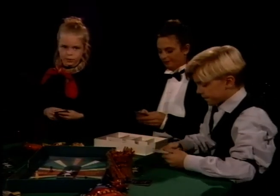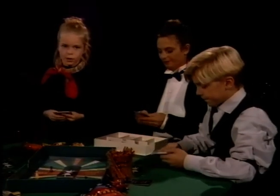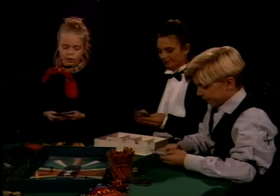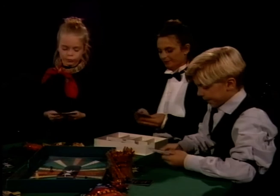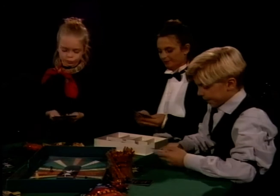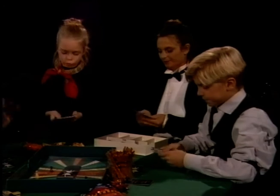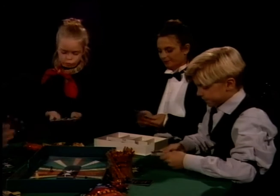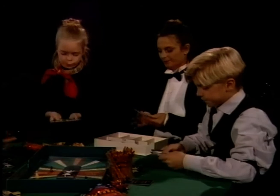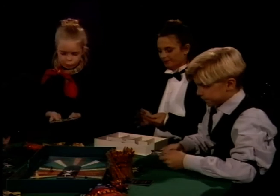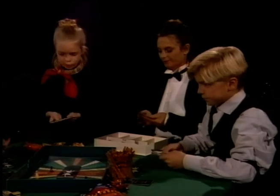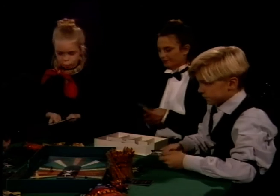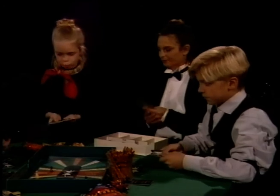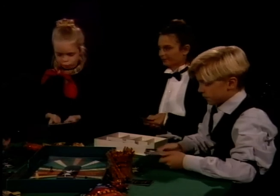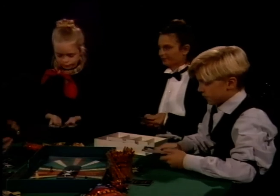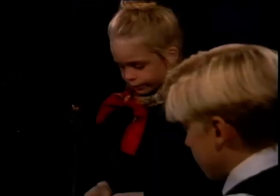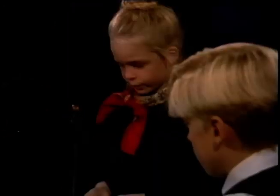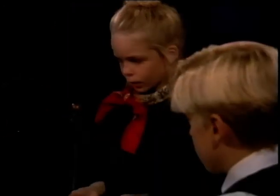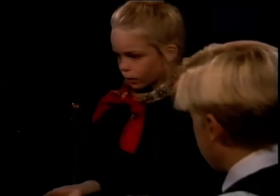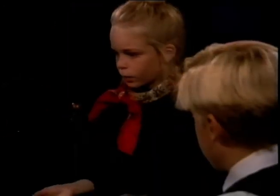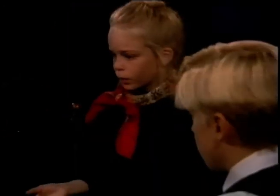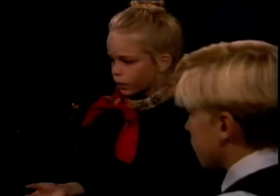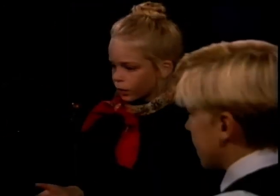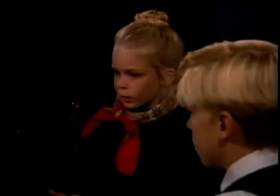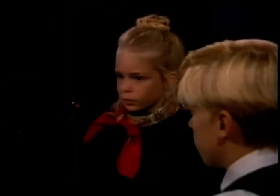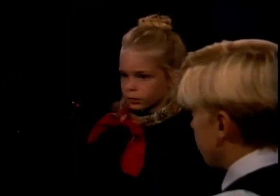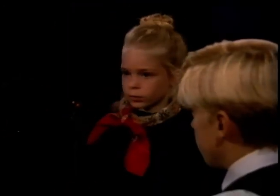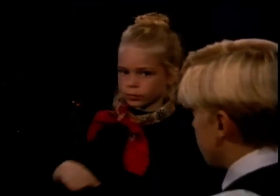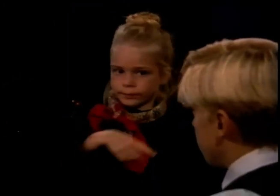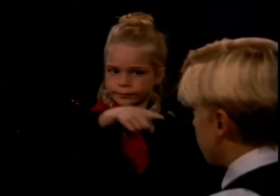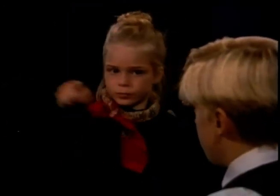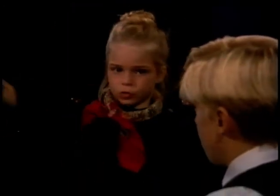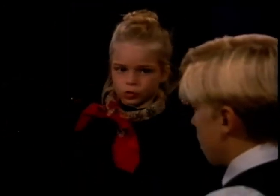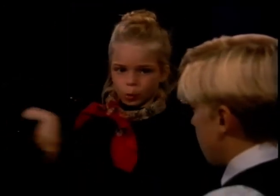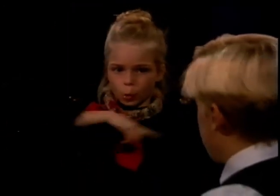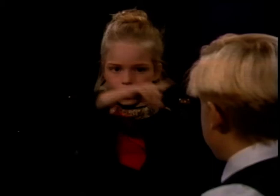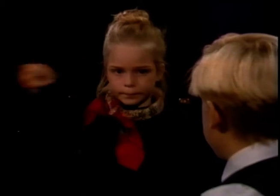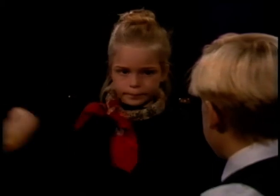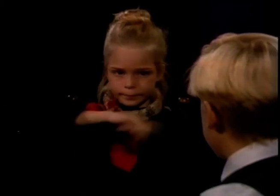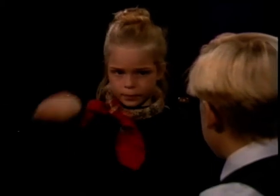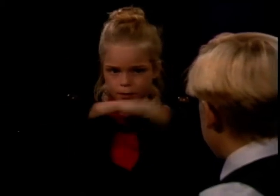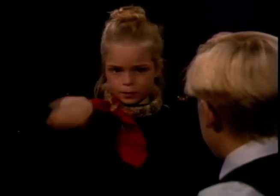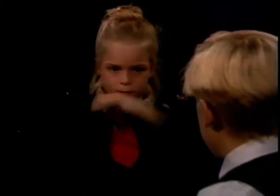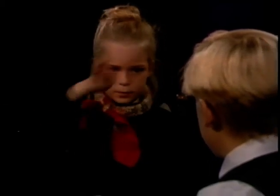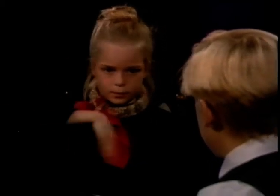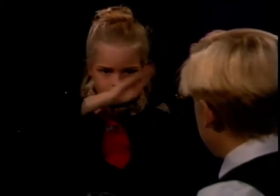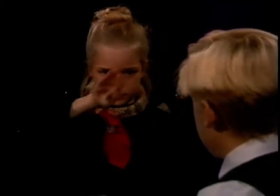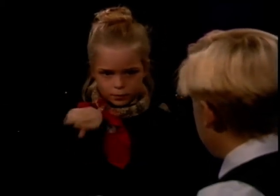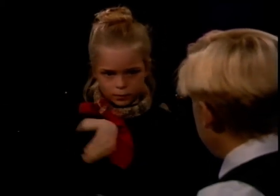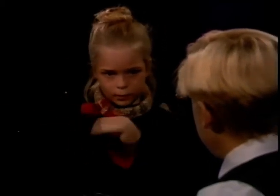fantastiskt. Ja, det är helt otroligt. Man ser precis allting framför sig. Ja. Bita kort. Ta nu. Okej. Först bita kort. Mm-hmm. Vänta ett tag. Åt vilket håll? Vänta. Så. Vänta, jag ska ta bort mina